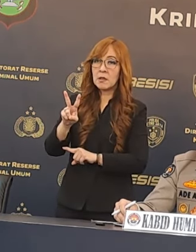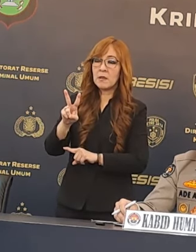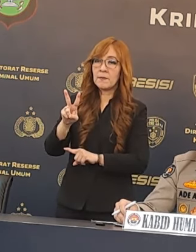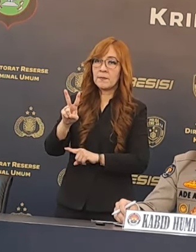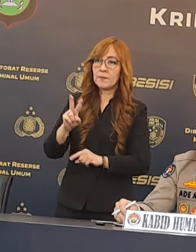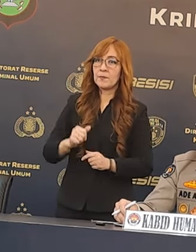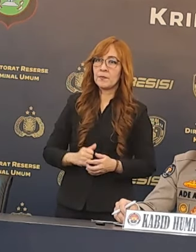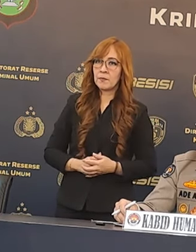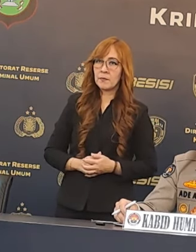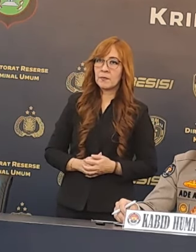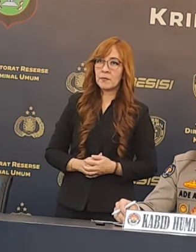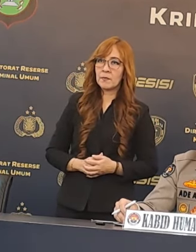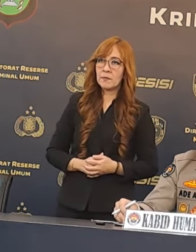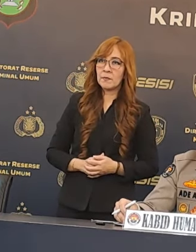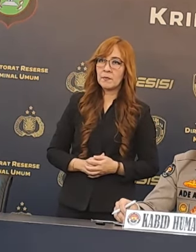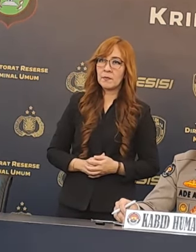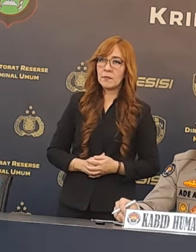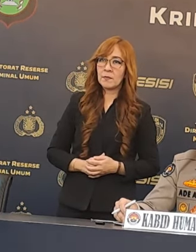daripada